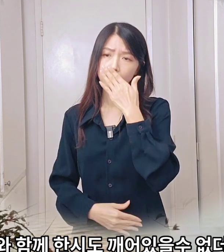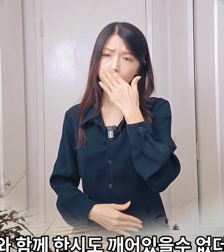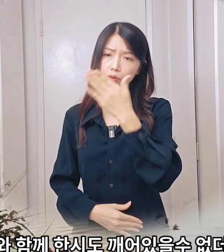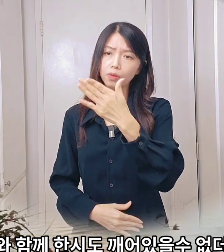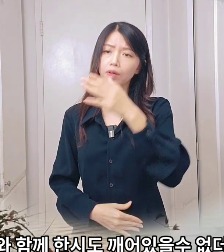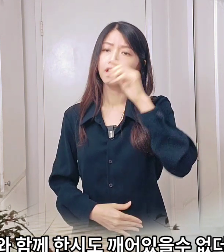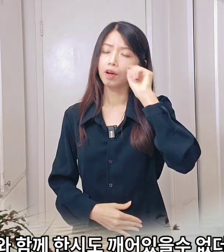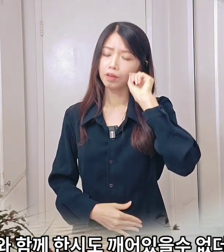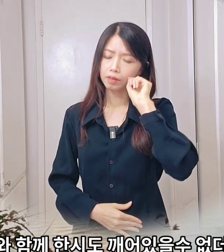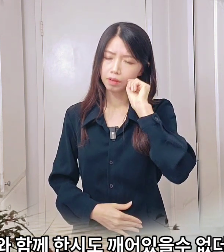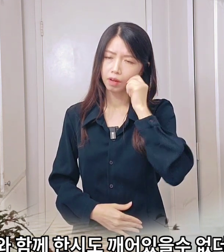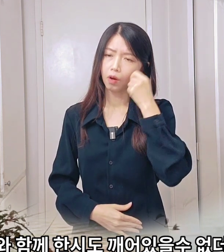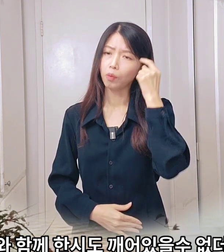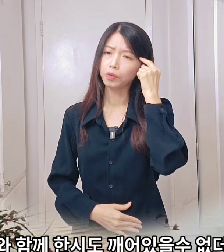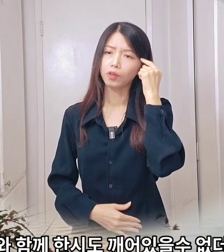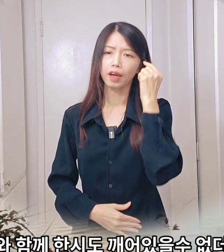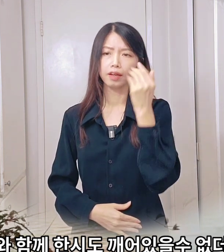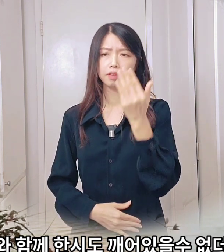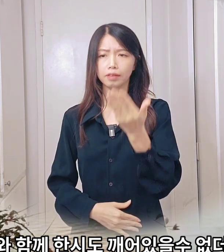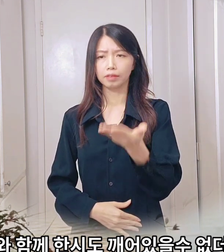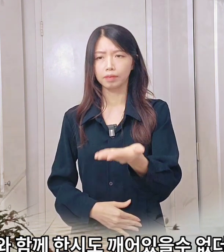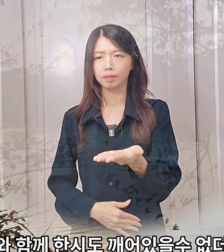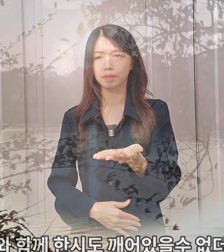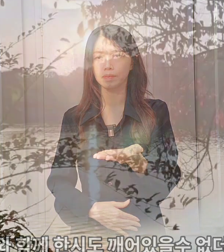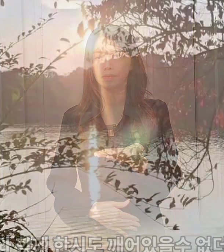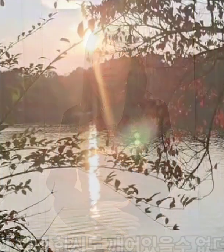깨어 있을 수 없더냐.